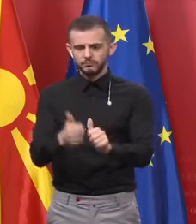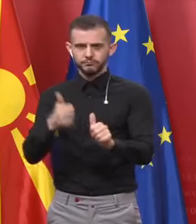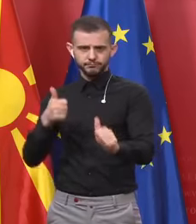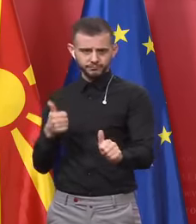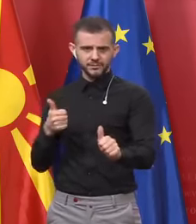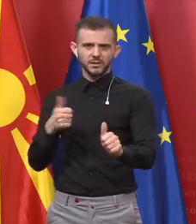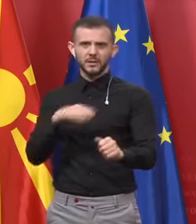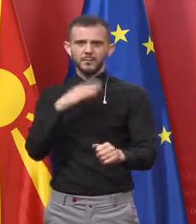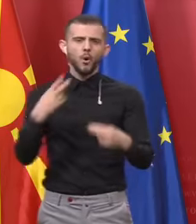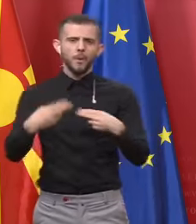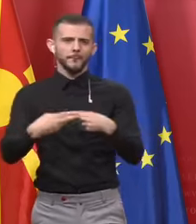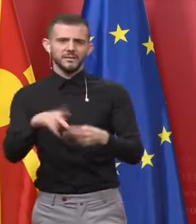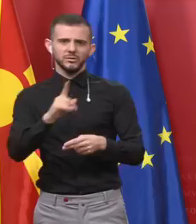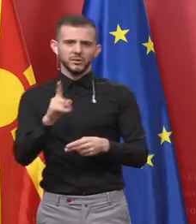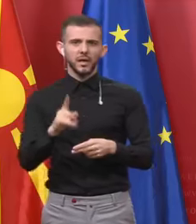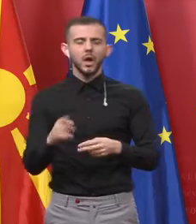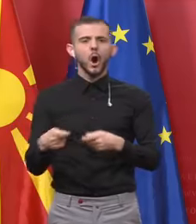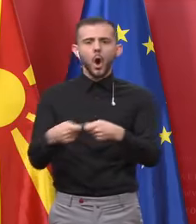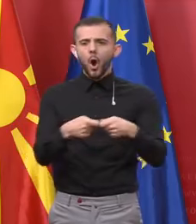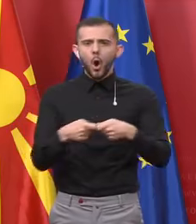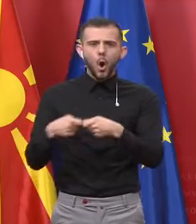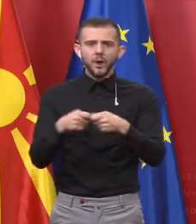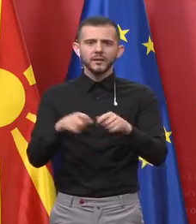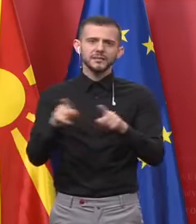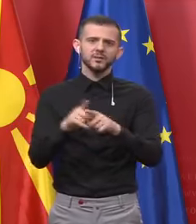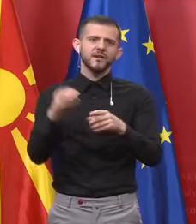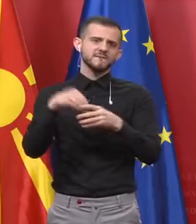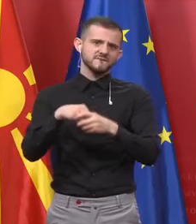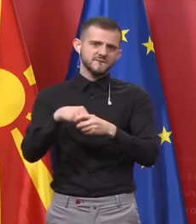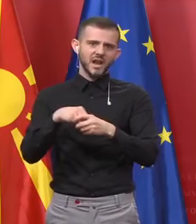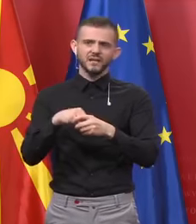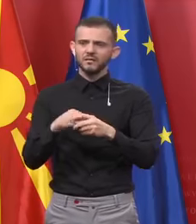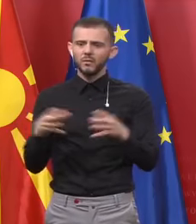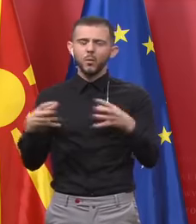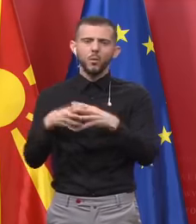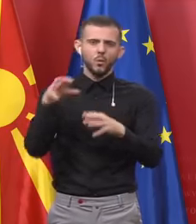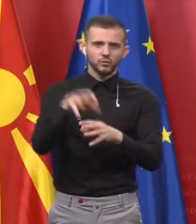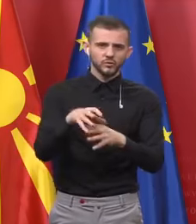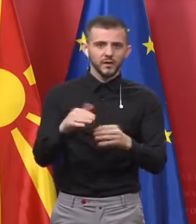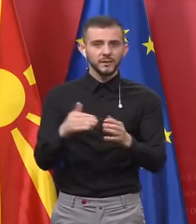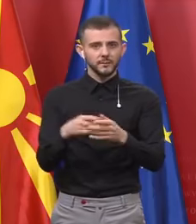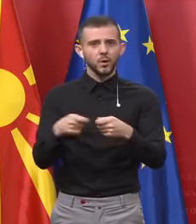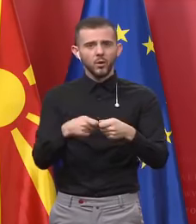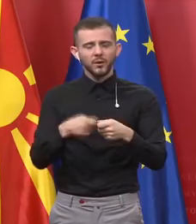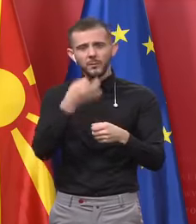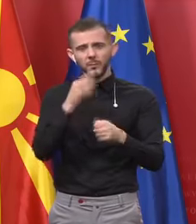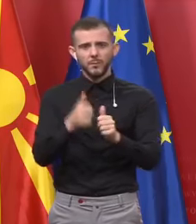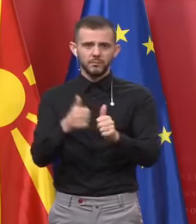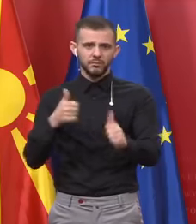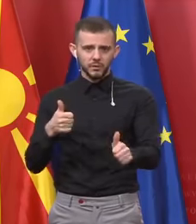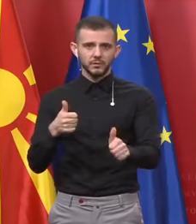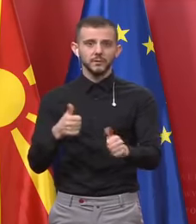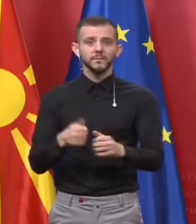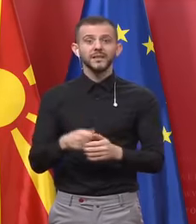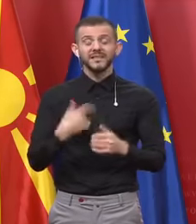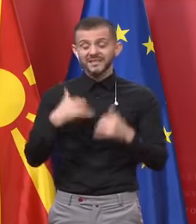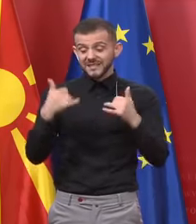стоење или на организација на работата внатре во некој затворен простор. Ние во овој момент